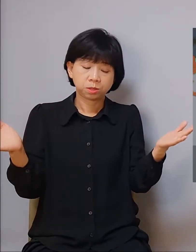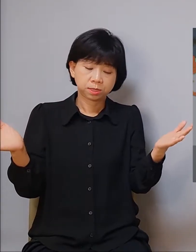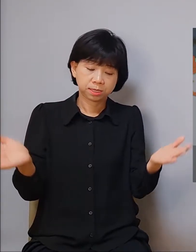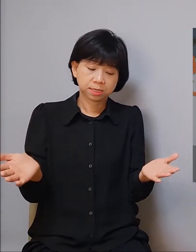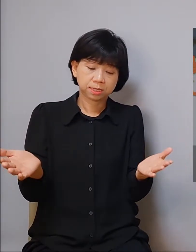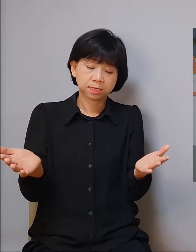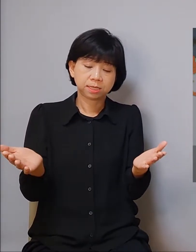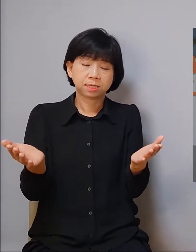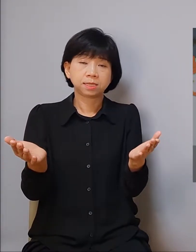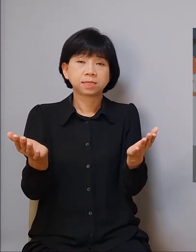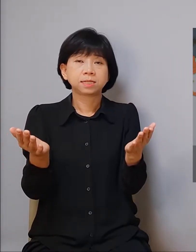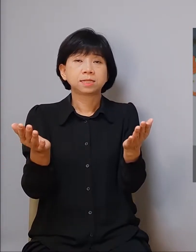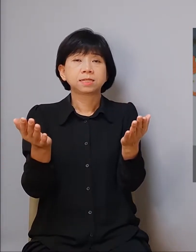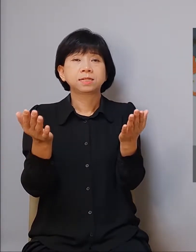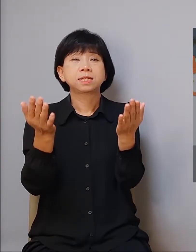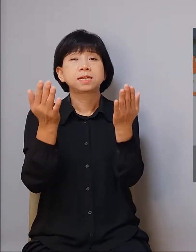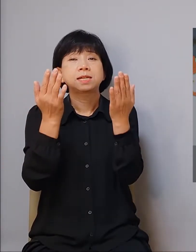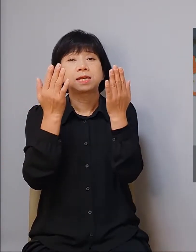찬송